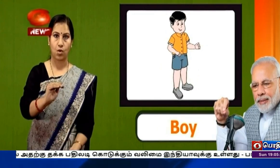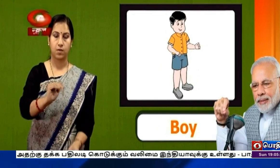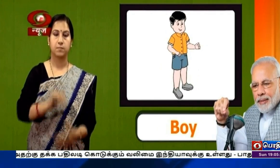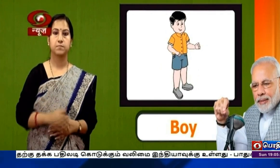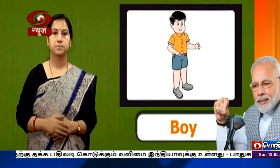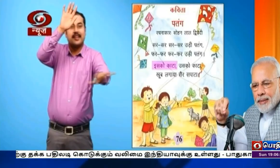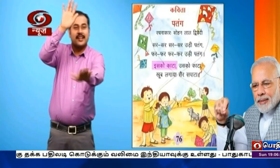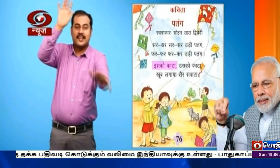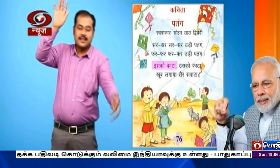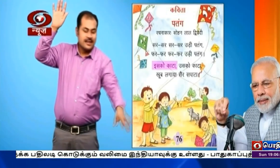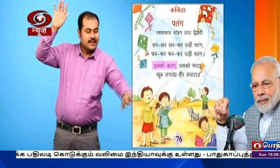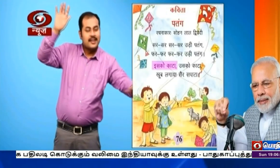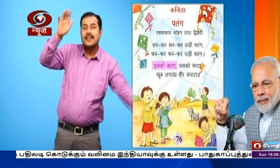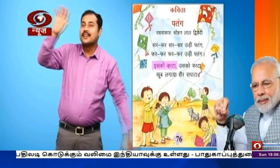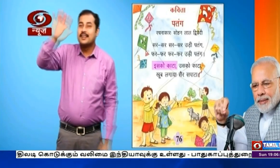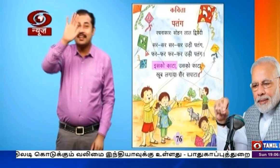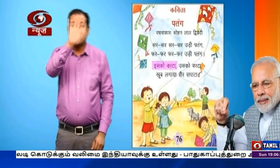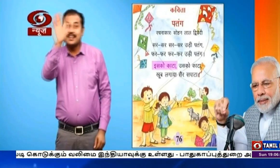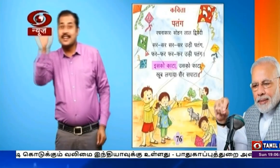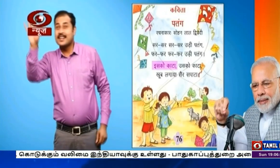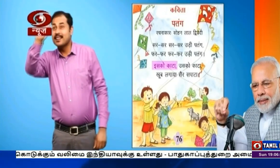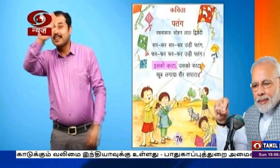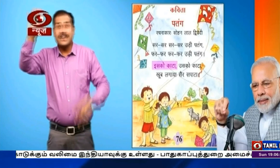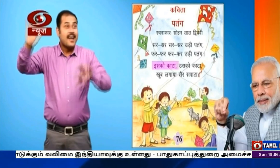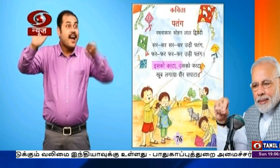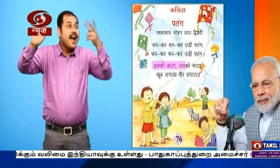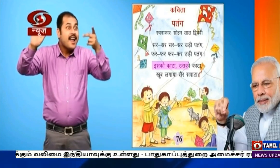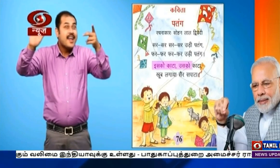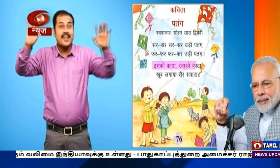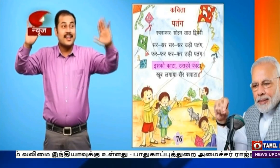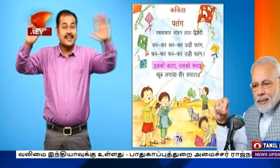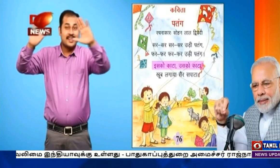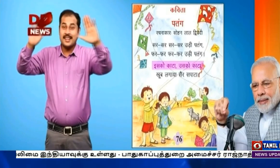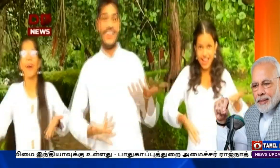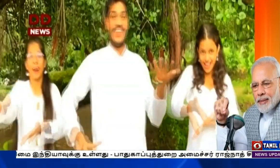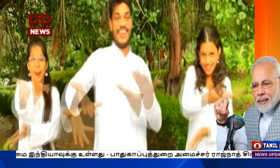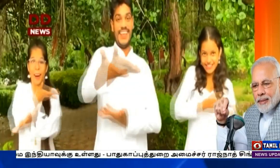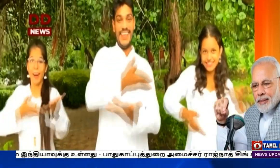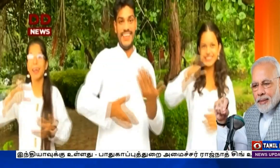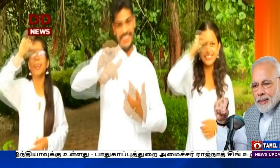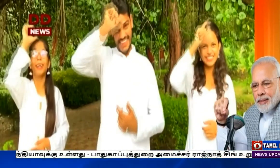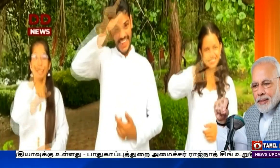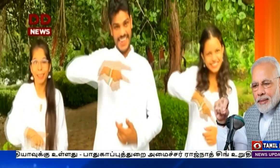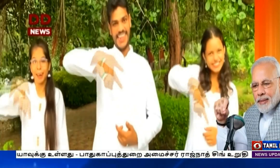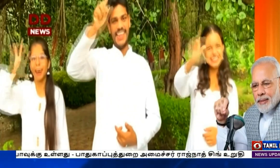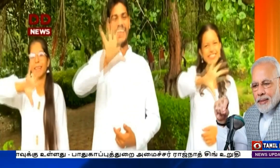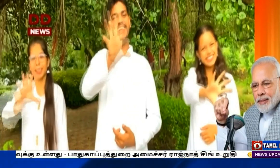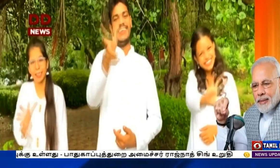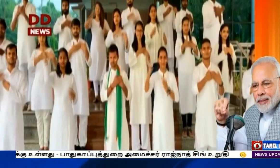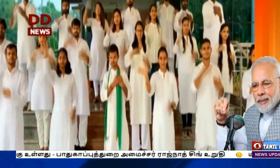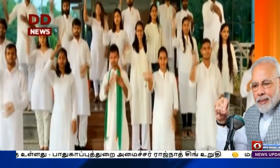उसके वीडियो बनाकर भी उनका निरंतर प्रसार किया जा रहा है यूट्यूब पर कई लोगों ने